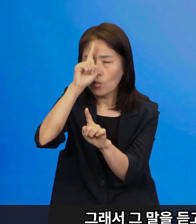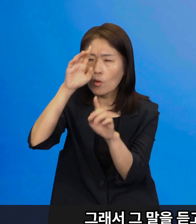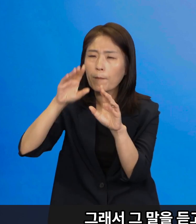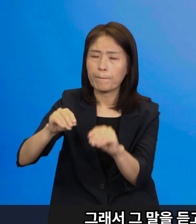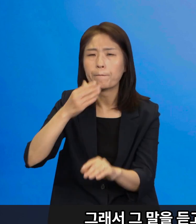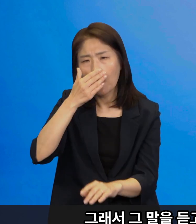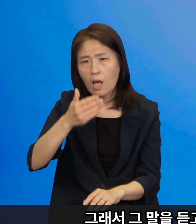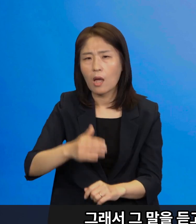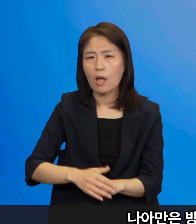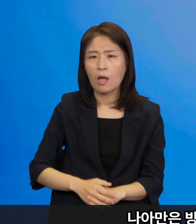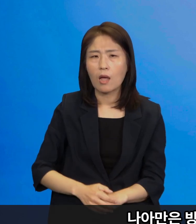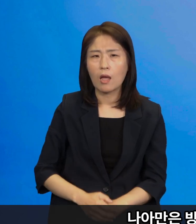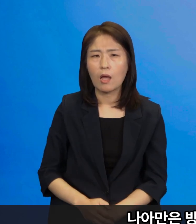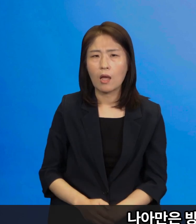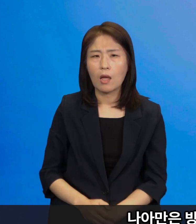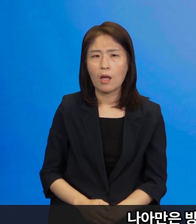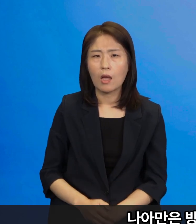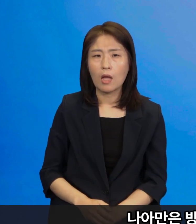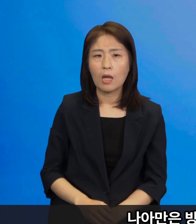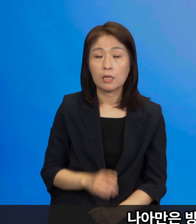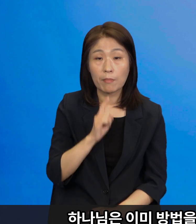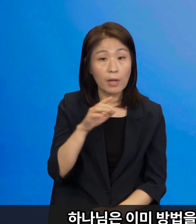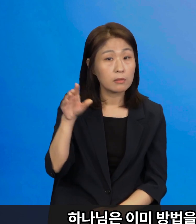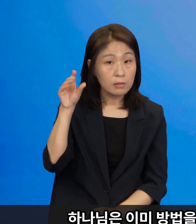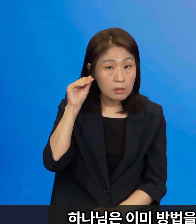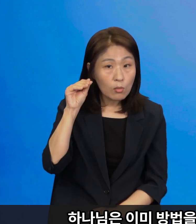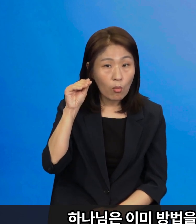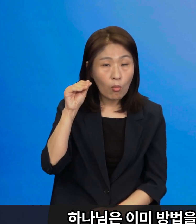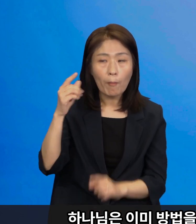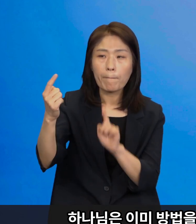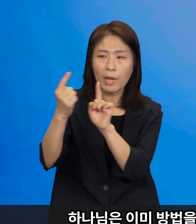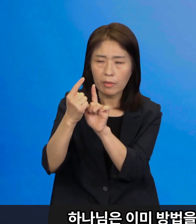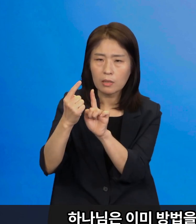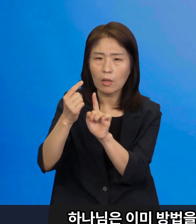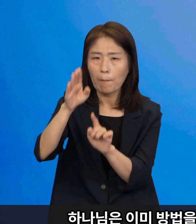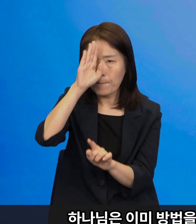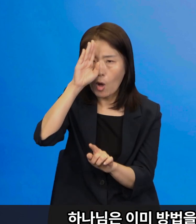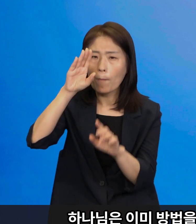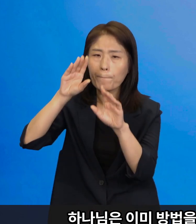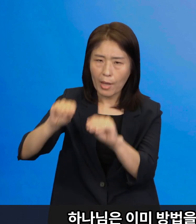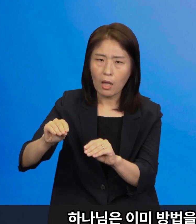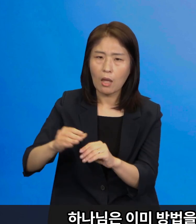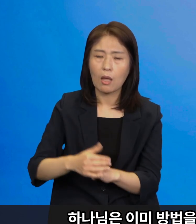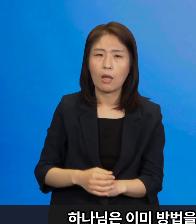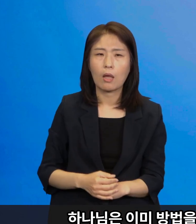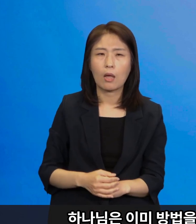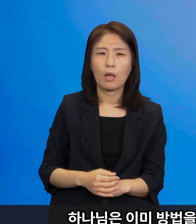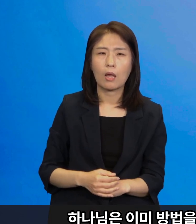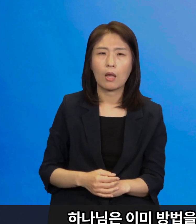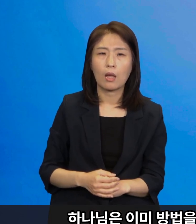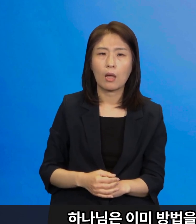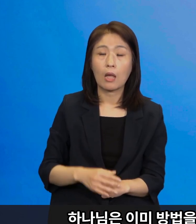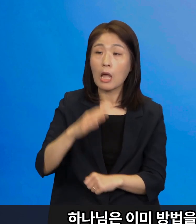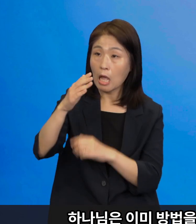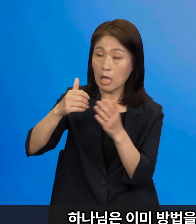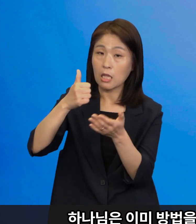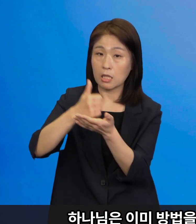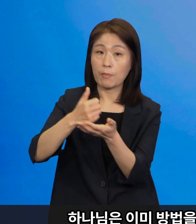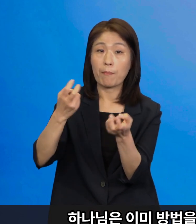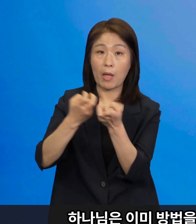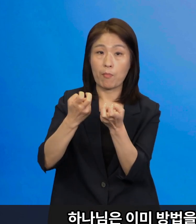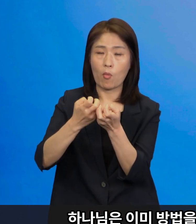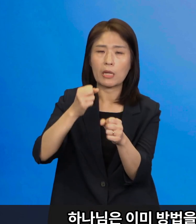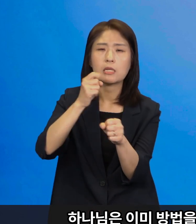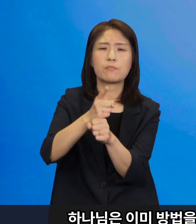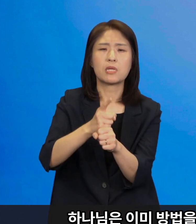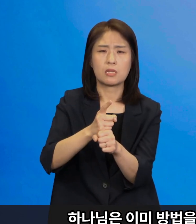받잖아요. 나아만은 방법이 없다고 생각하는데 하나님 이미 방법을 주셨어요.